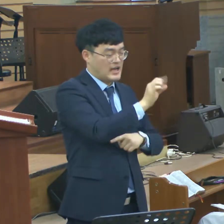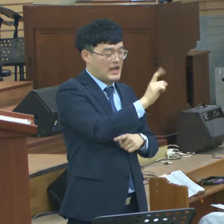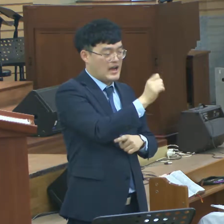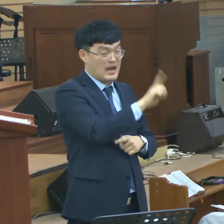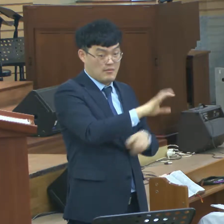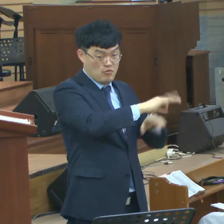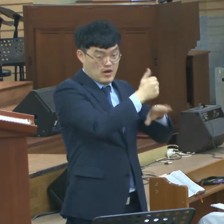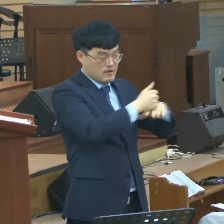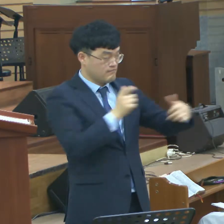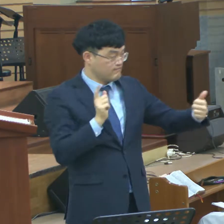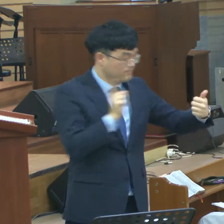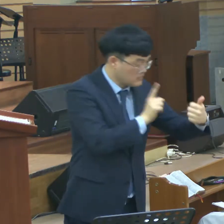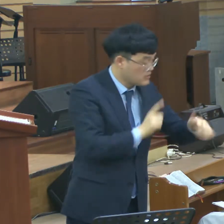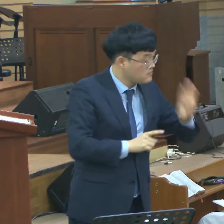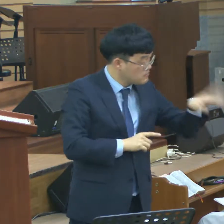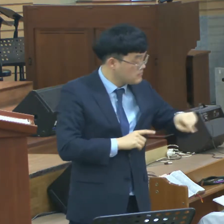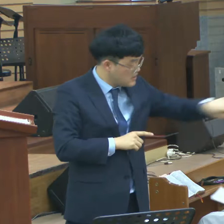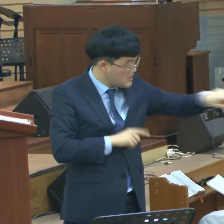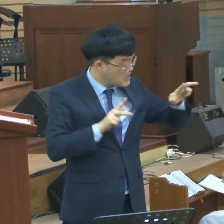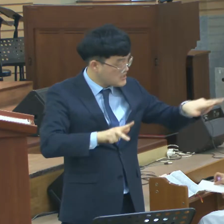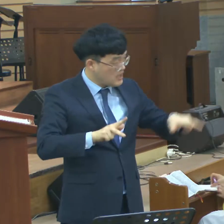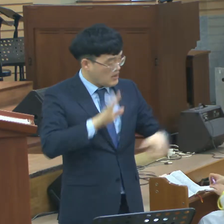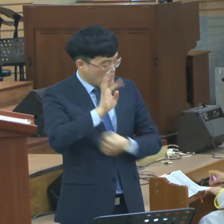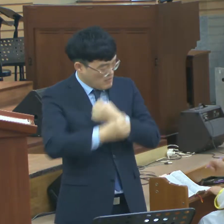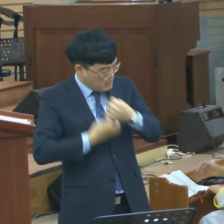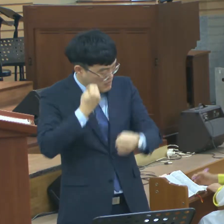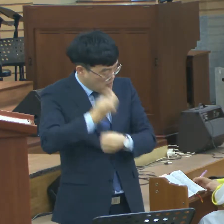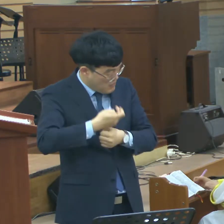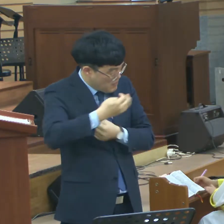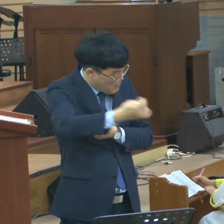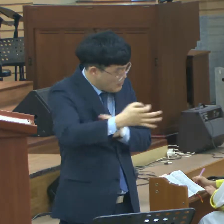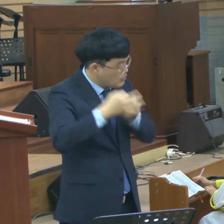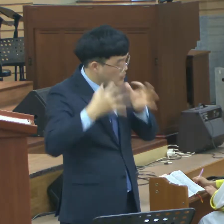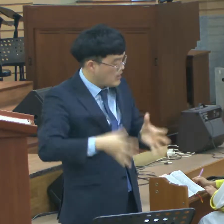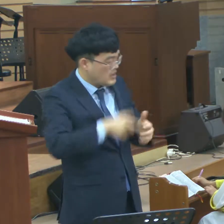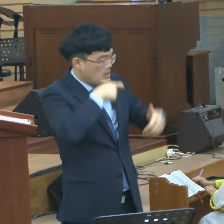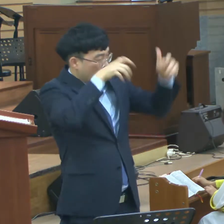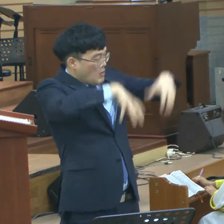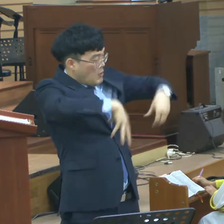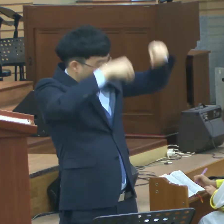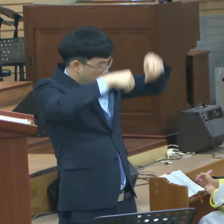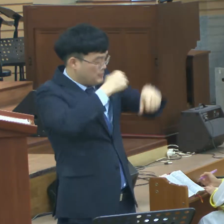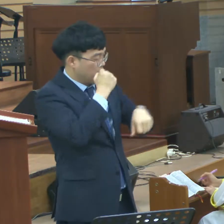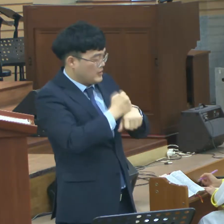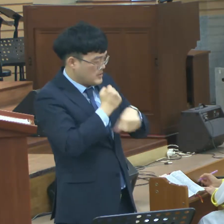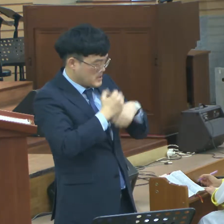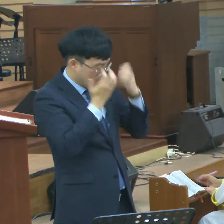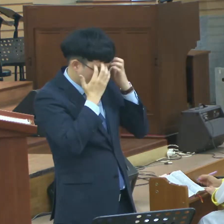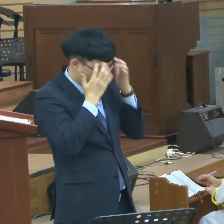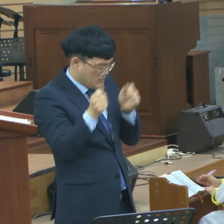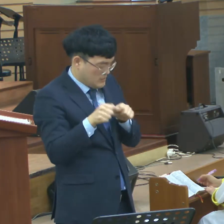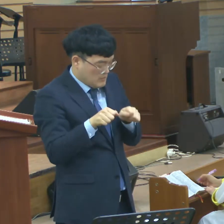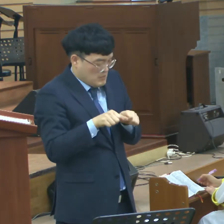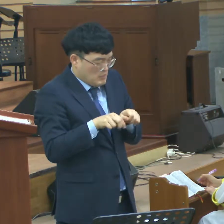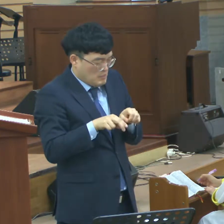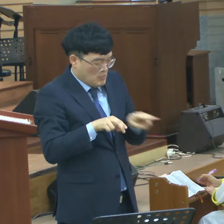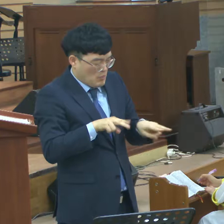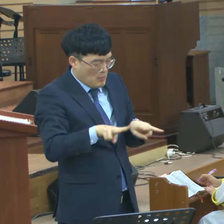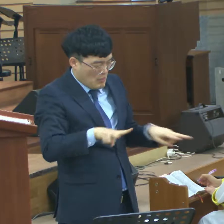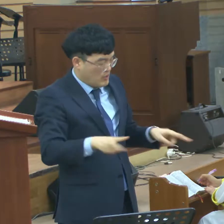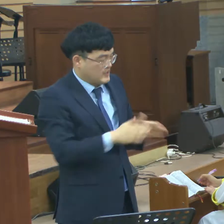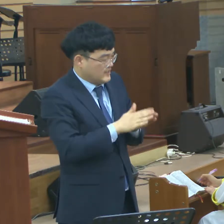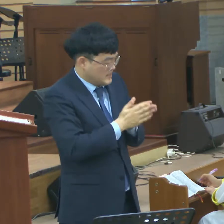하고 사라졌어요. 아합은 엘리야 이놈이 와서 나한테 얘기한 다음에 비도 안 온다 해서 엘리야를 죽이면 비가 올 것